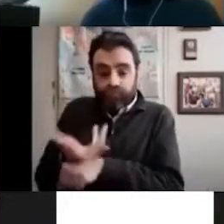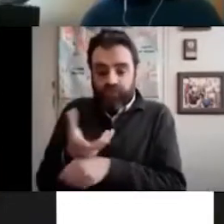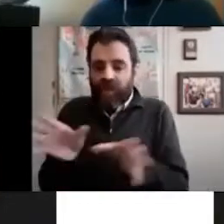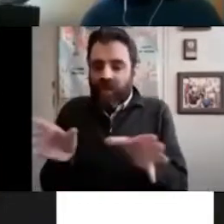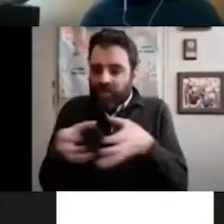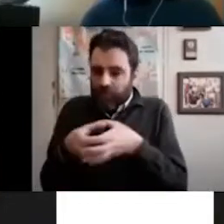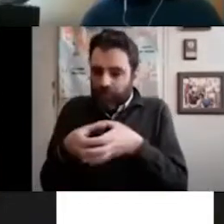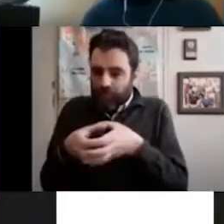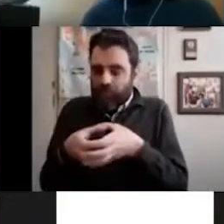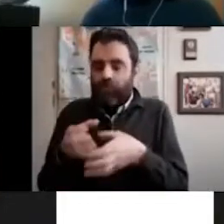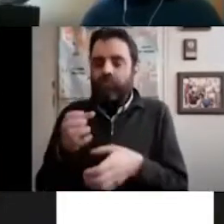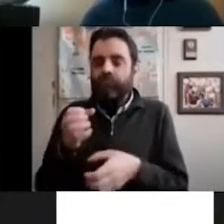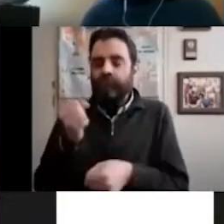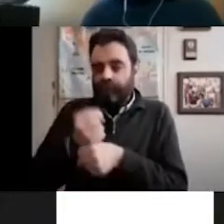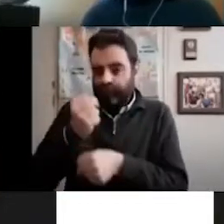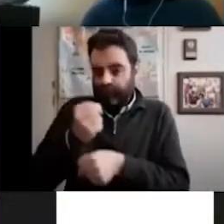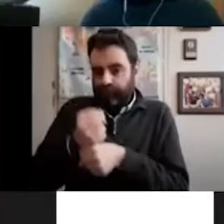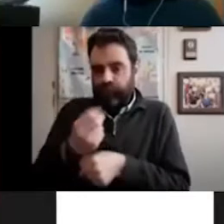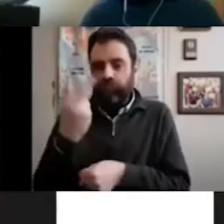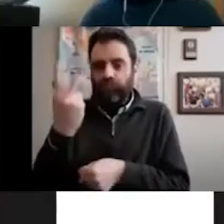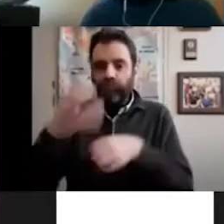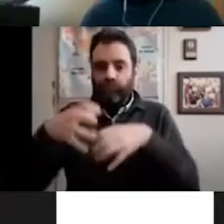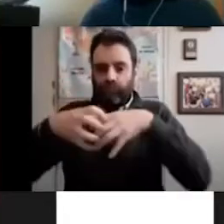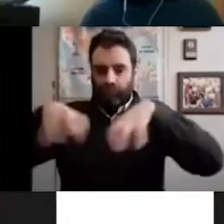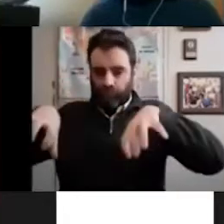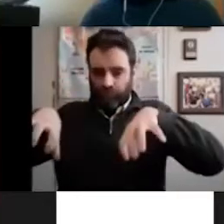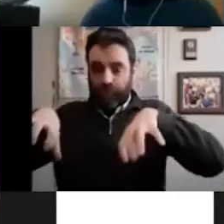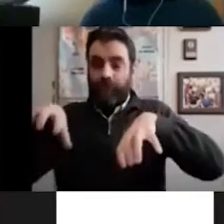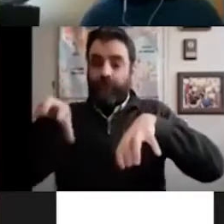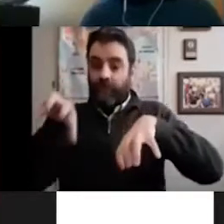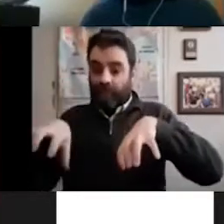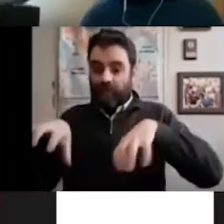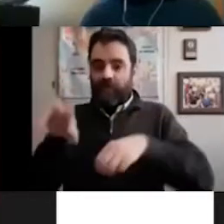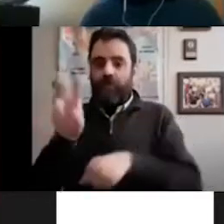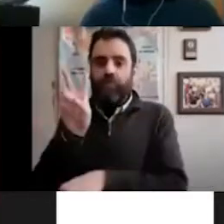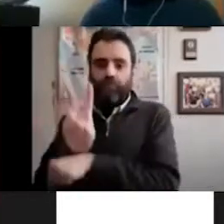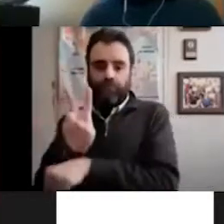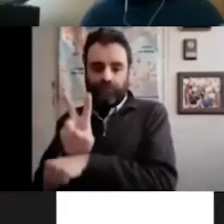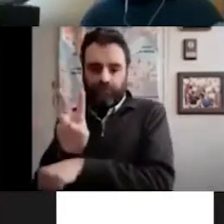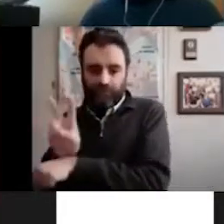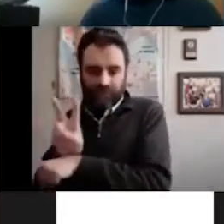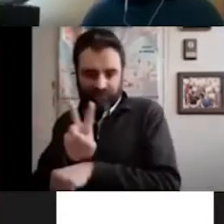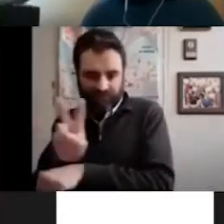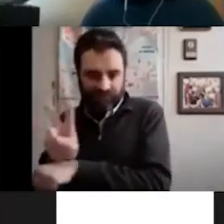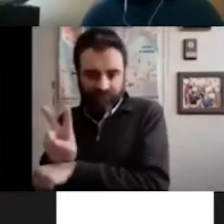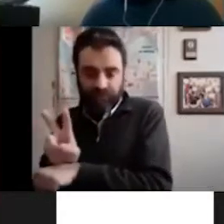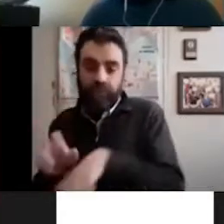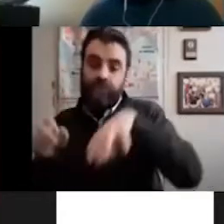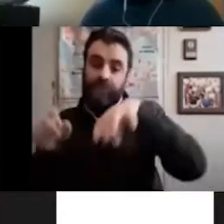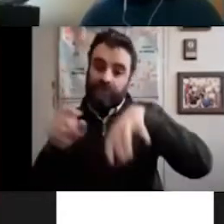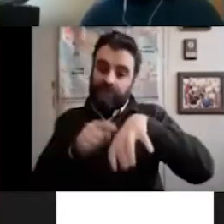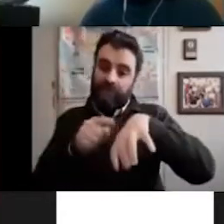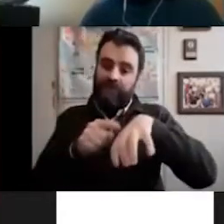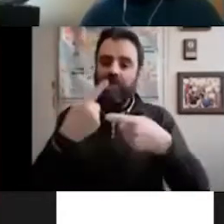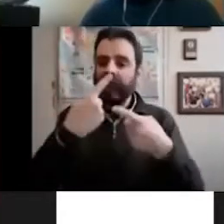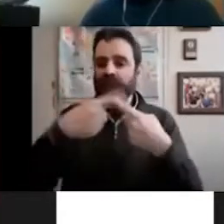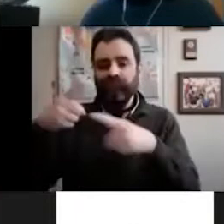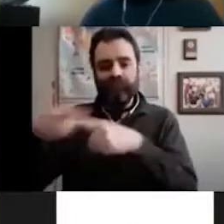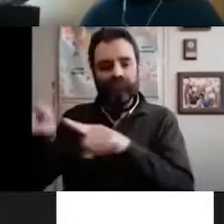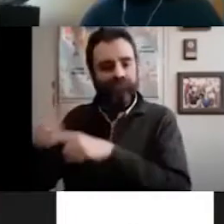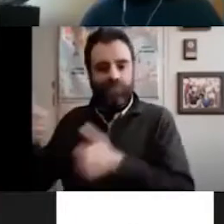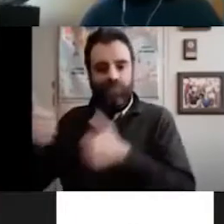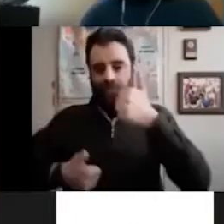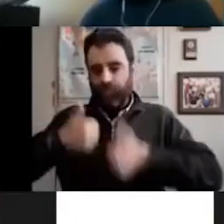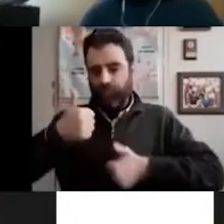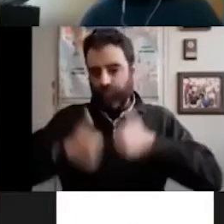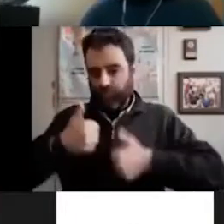Nuestra escuela tiene un equipo que trabaja dividido en 2 áreas. Está el de profesores